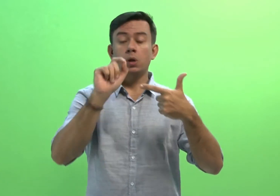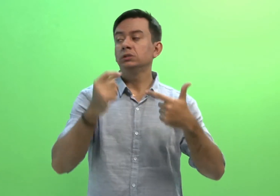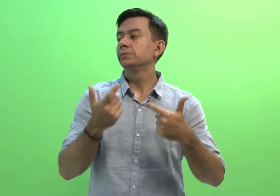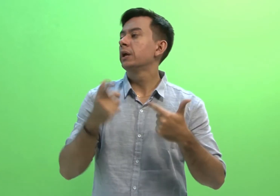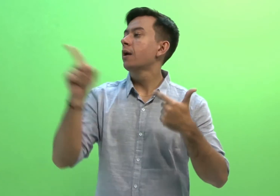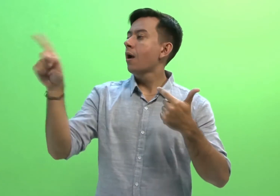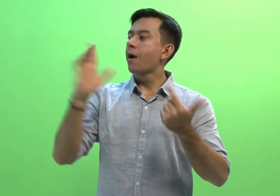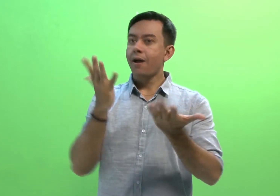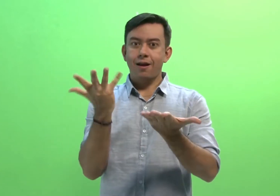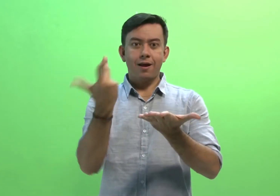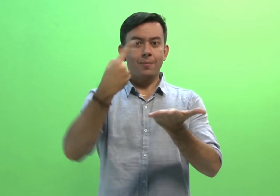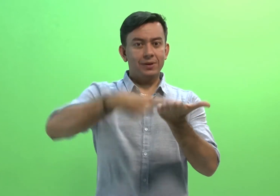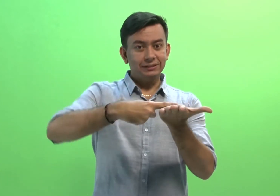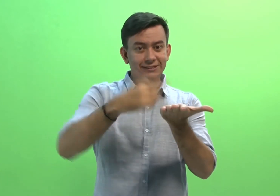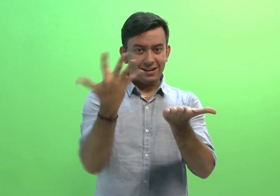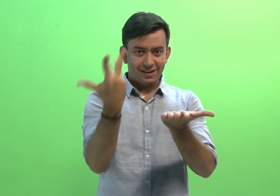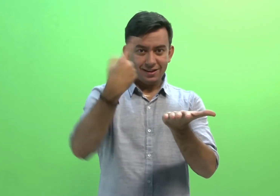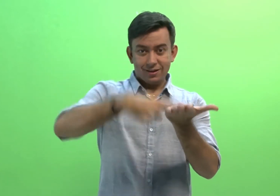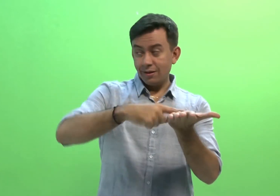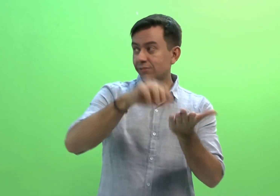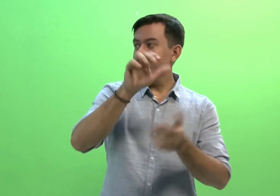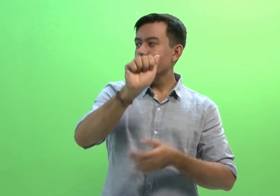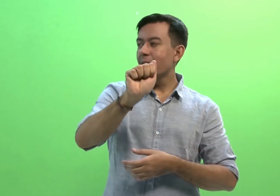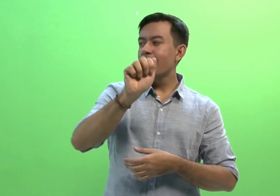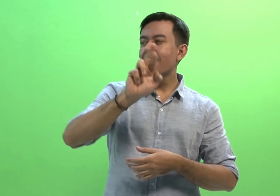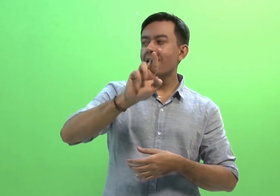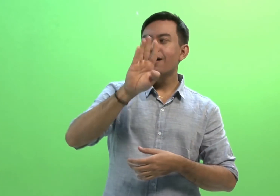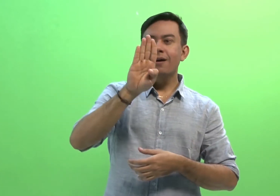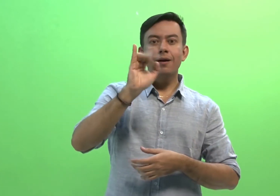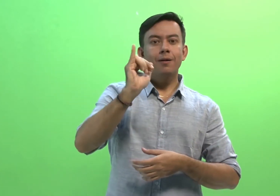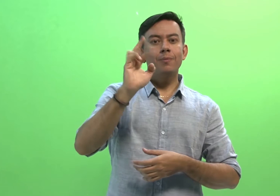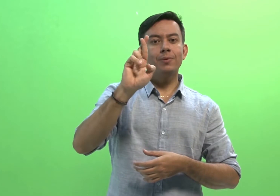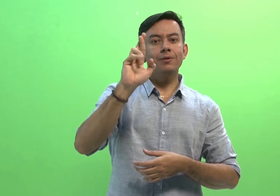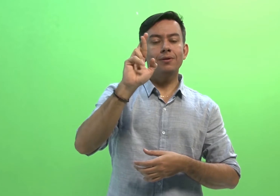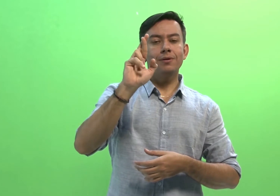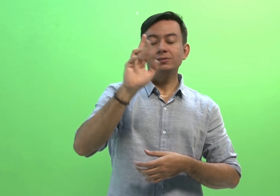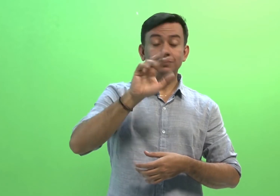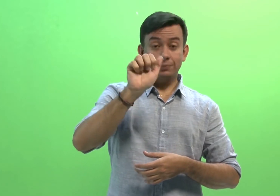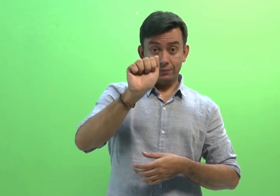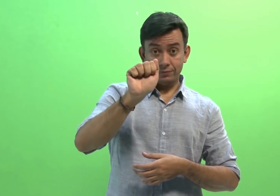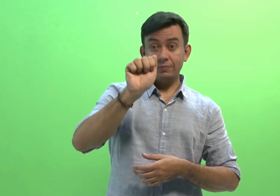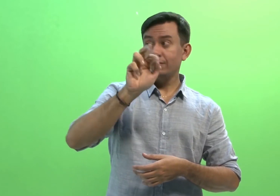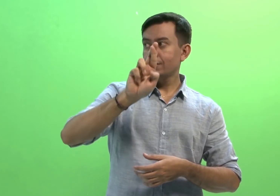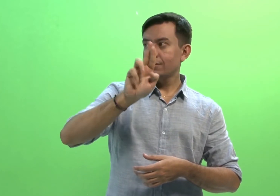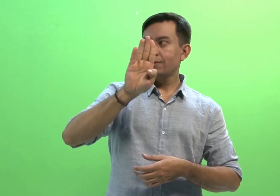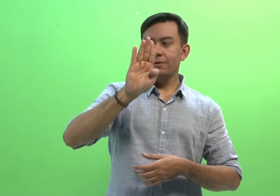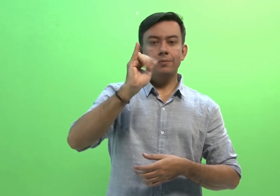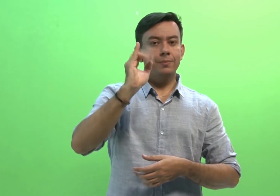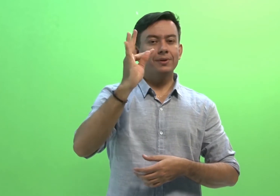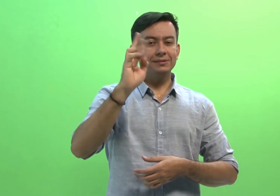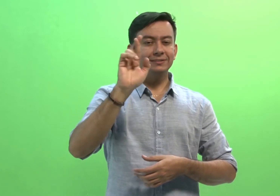Então, o primeiro tópico já foi. Agora, o sinal de arbitrariedade.